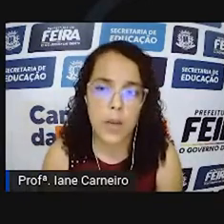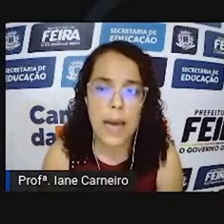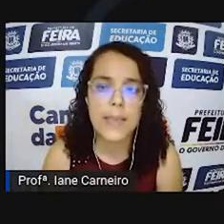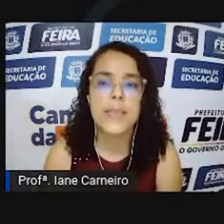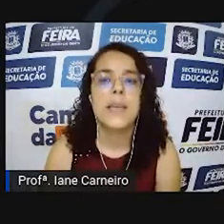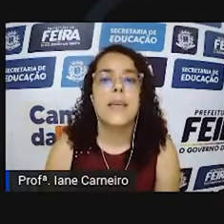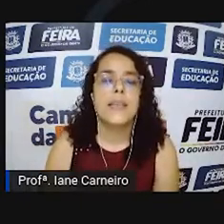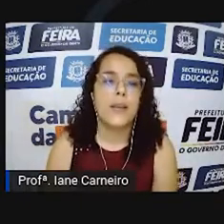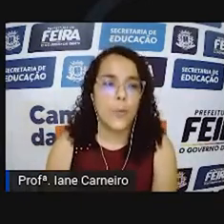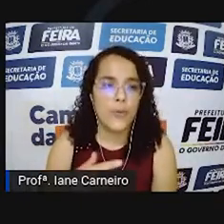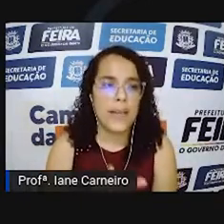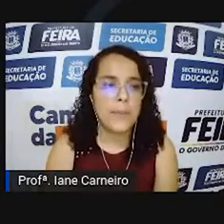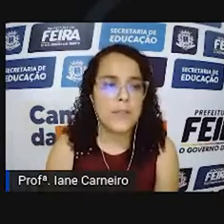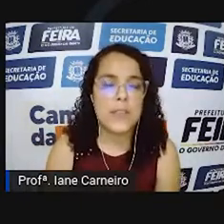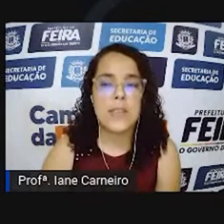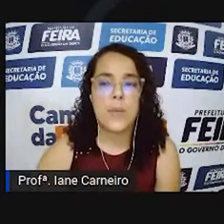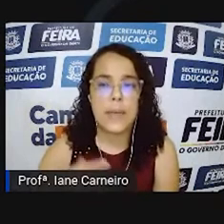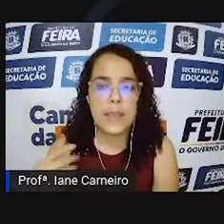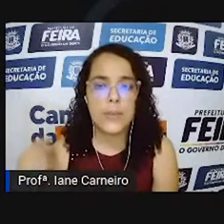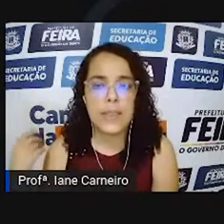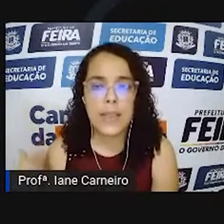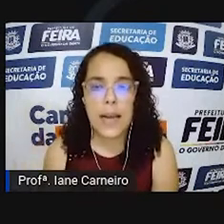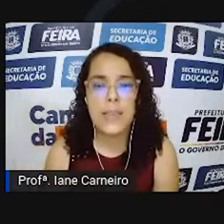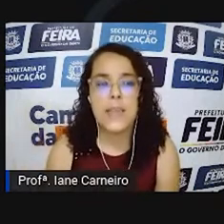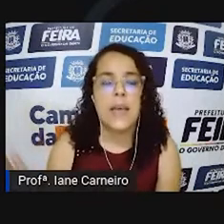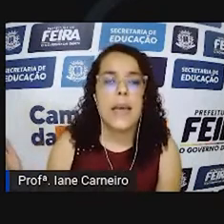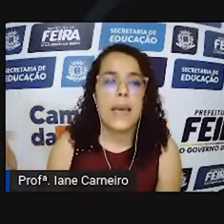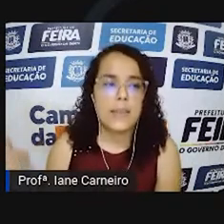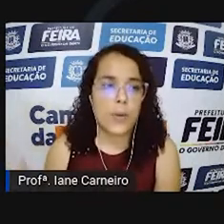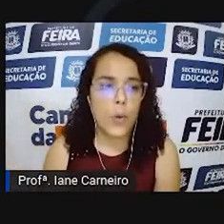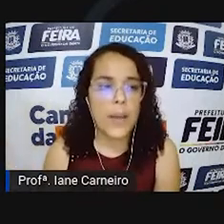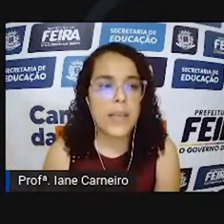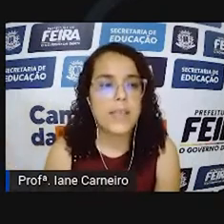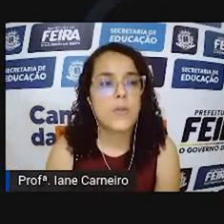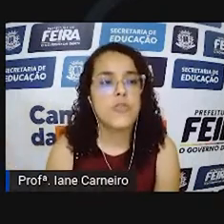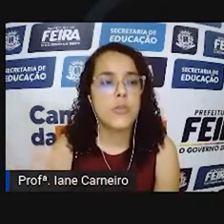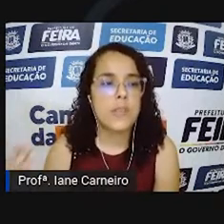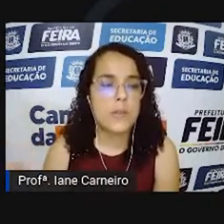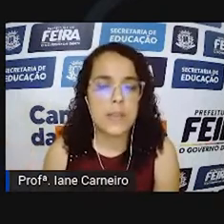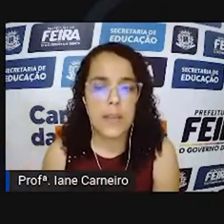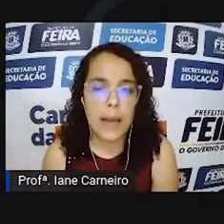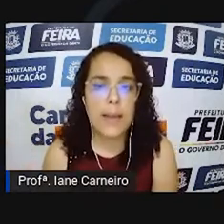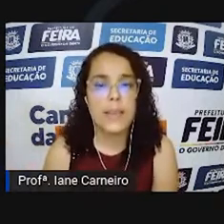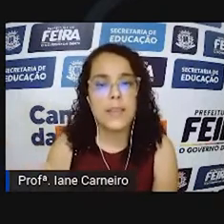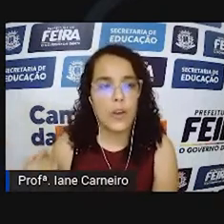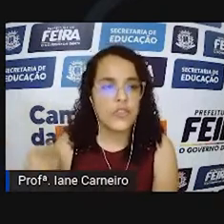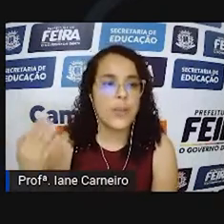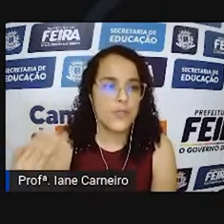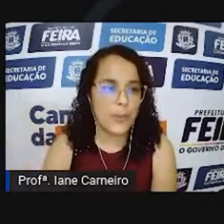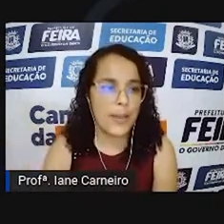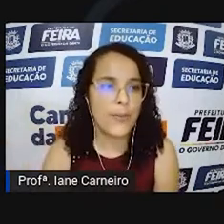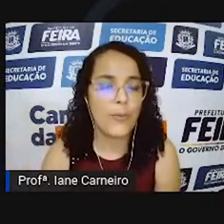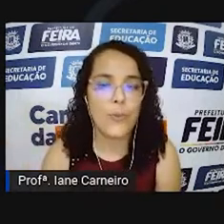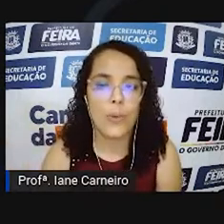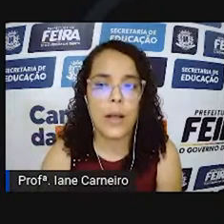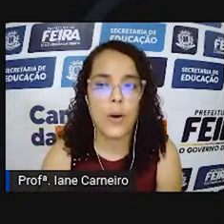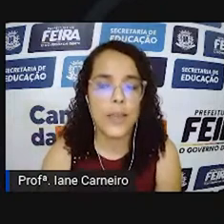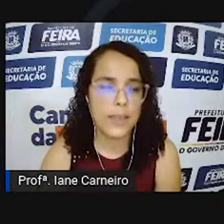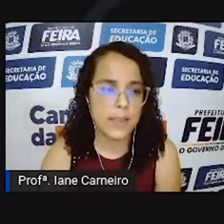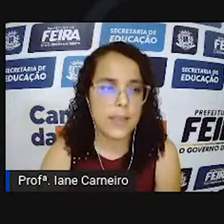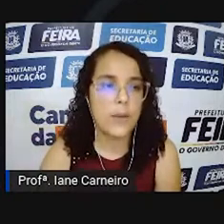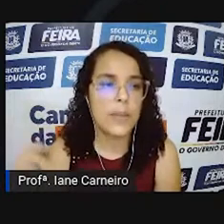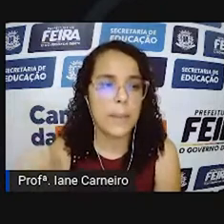comitês escolares, né, como eu falei para vocês, é um caderno que traz como é que essa constituição se dá, e nós temos também